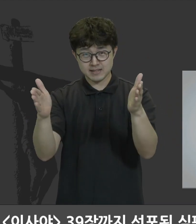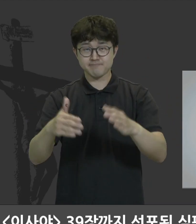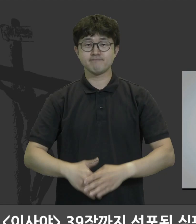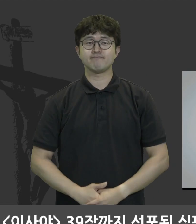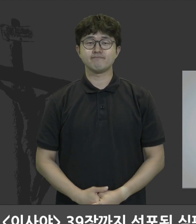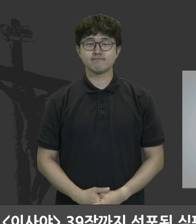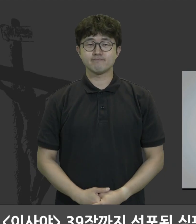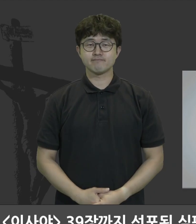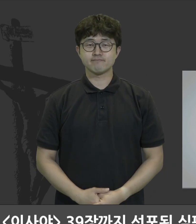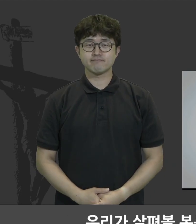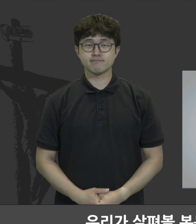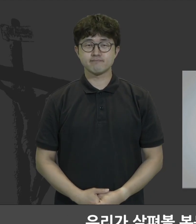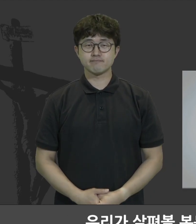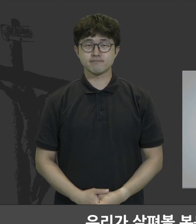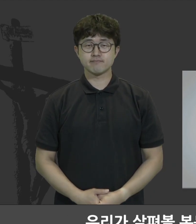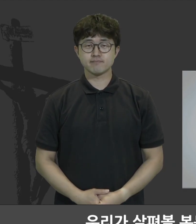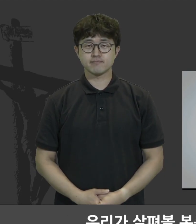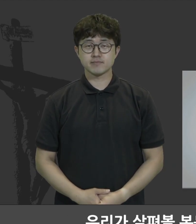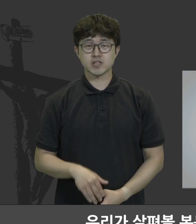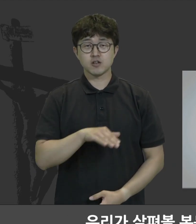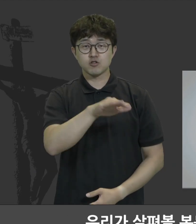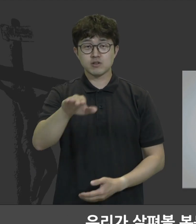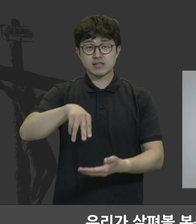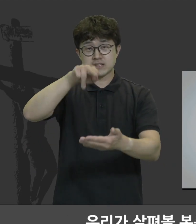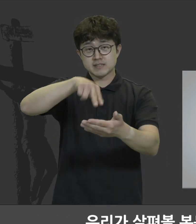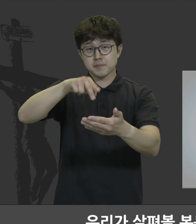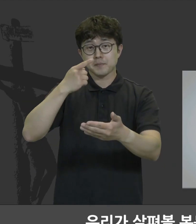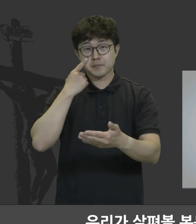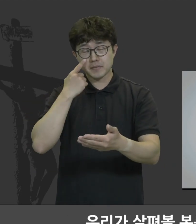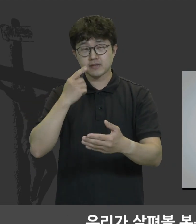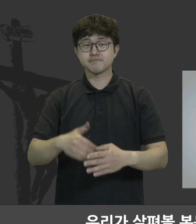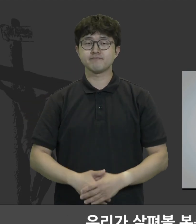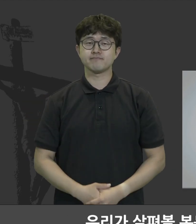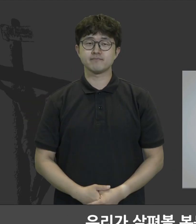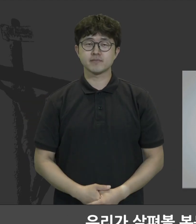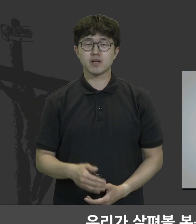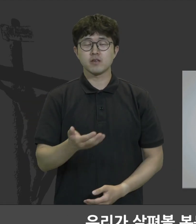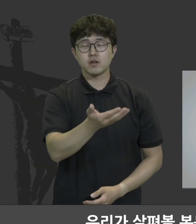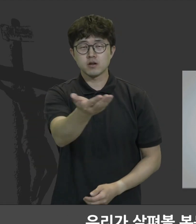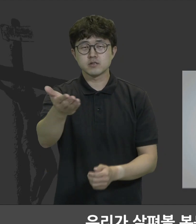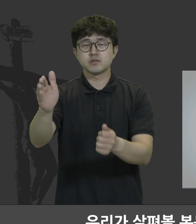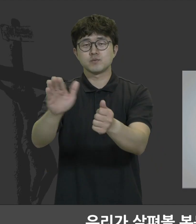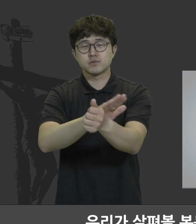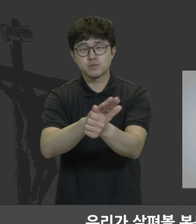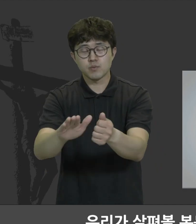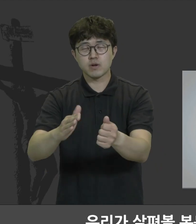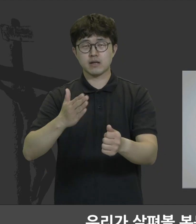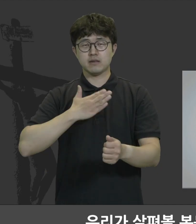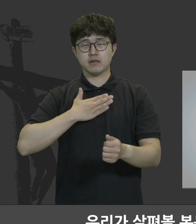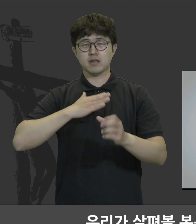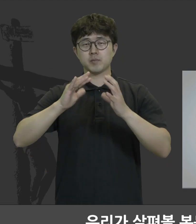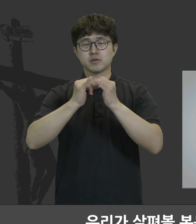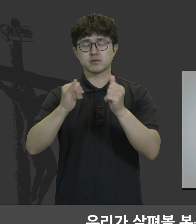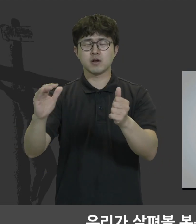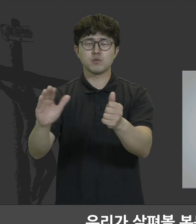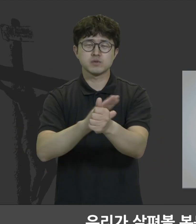시작됩니다. 우리가 살펴볼 본문 40장은 너희는 위로하라, 내 백성을 위로하라는